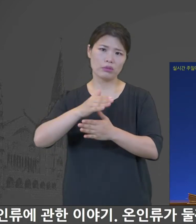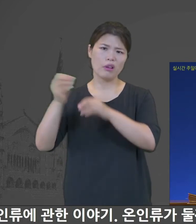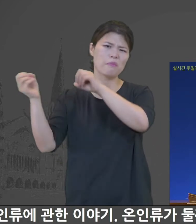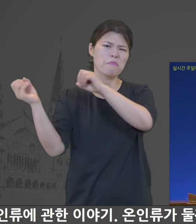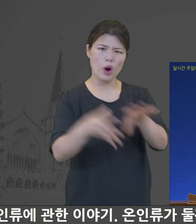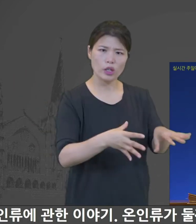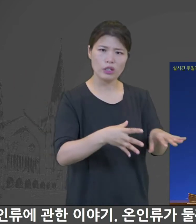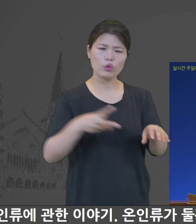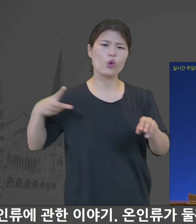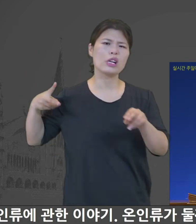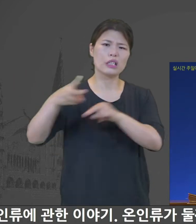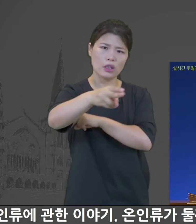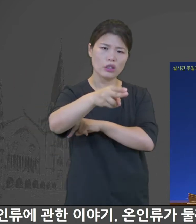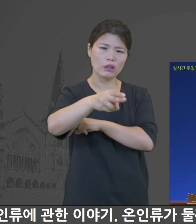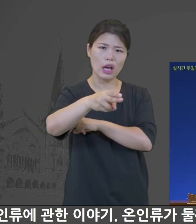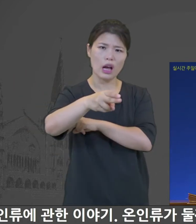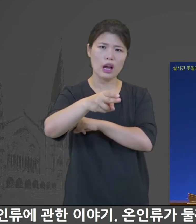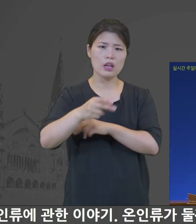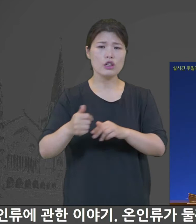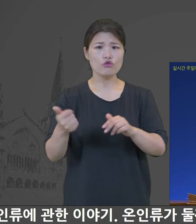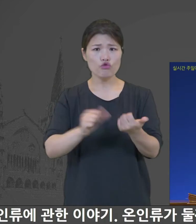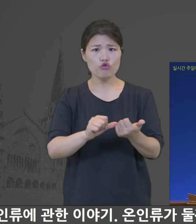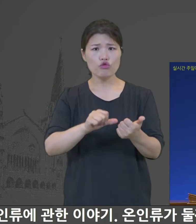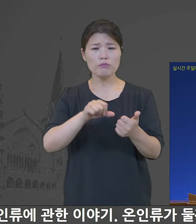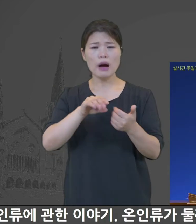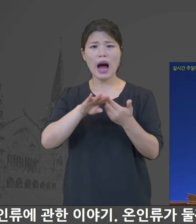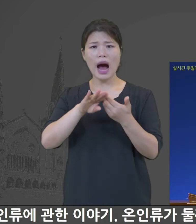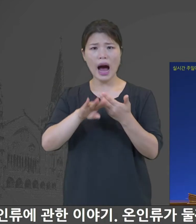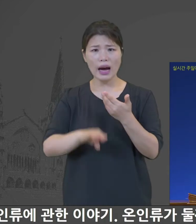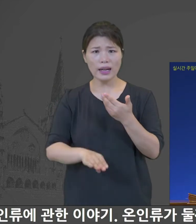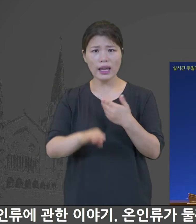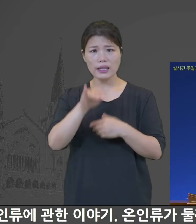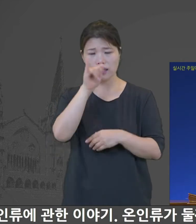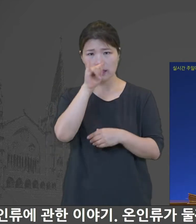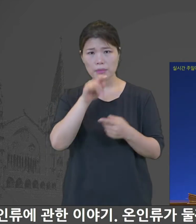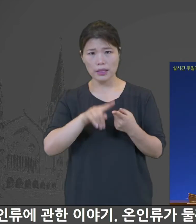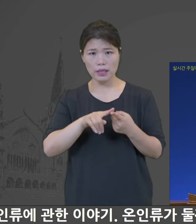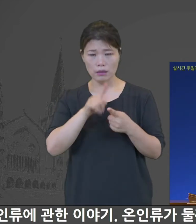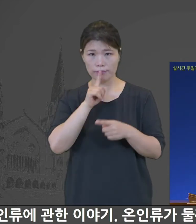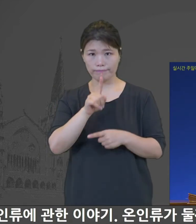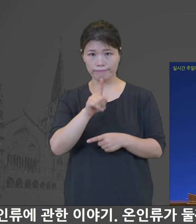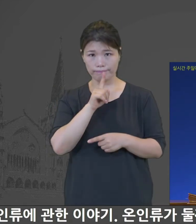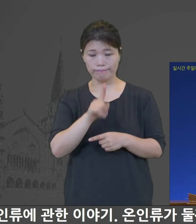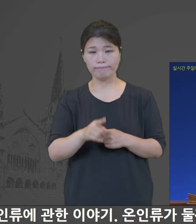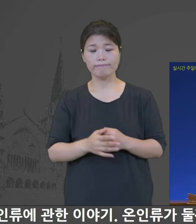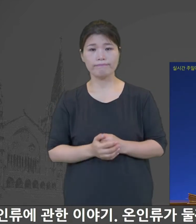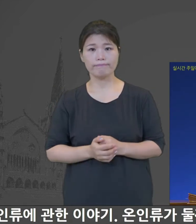상태, 죽음의 지배 아래 있음을 의미하는 겁니다.